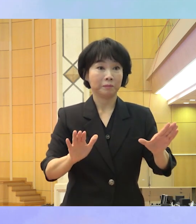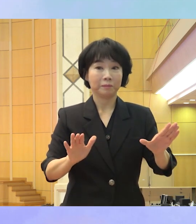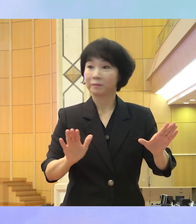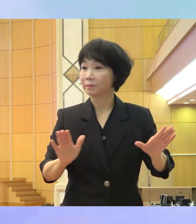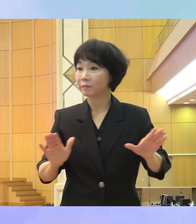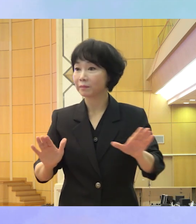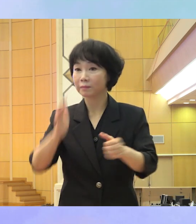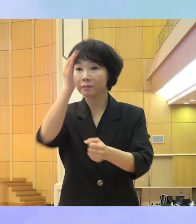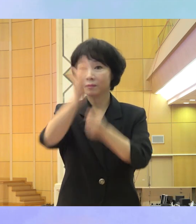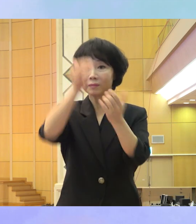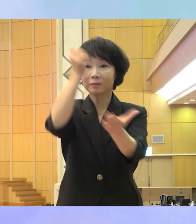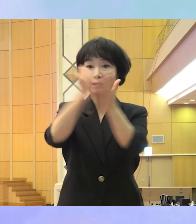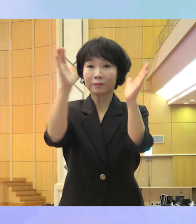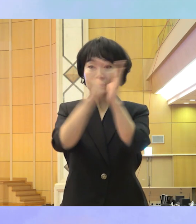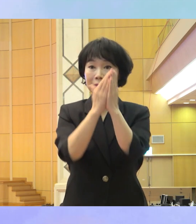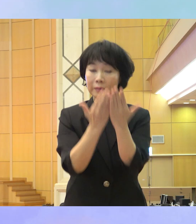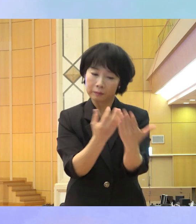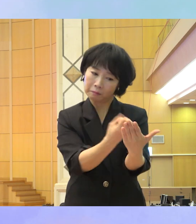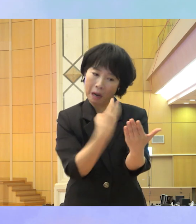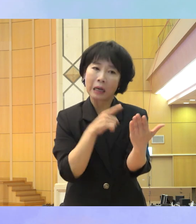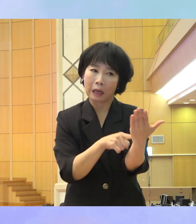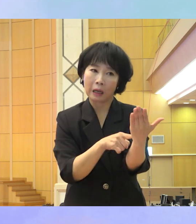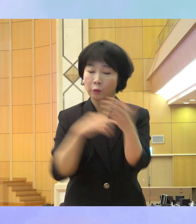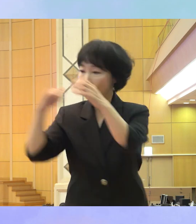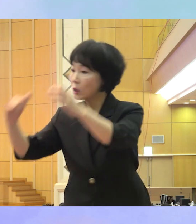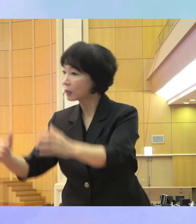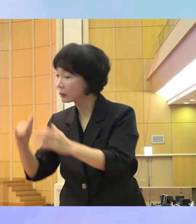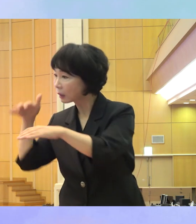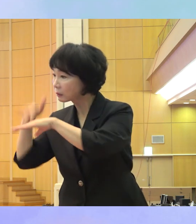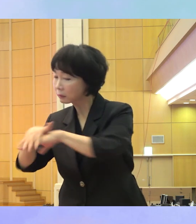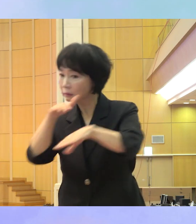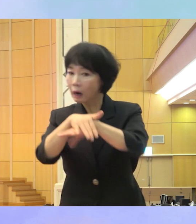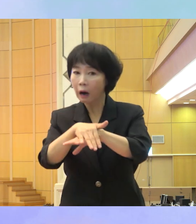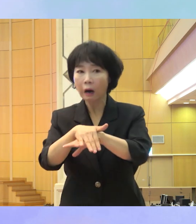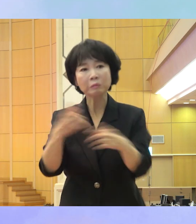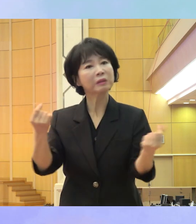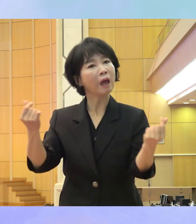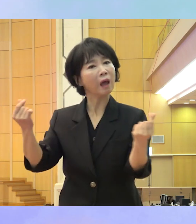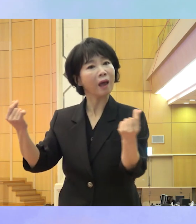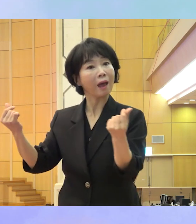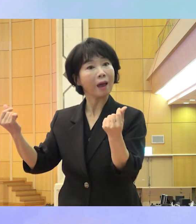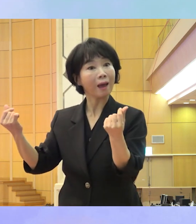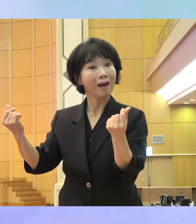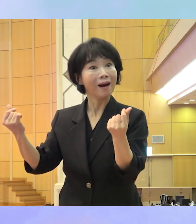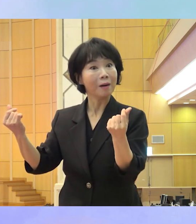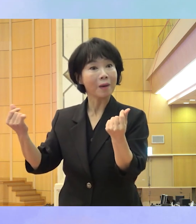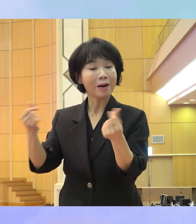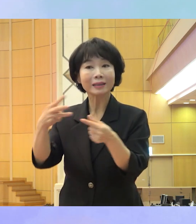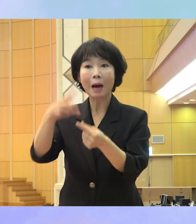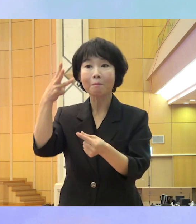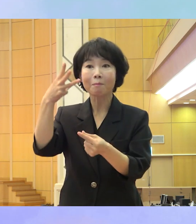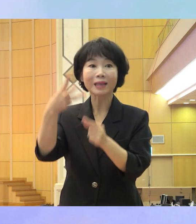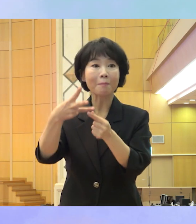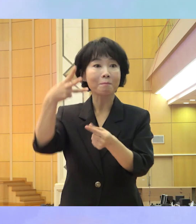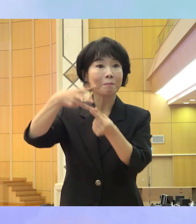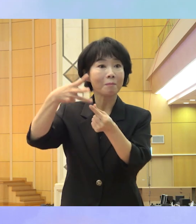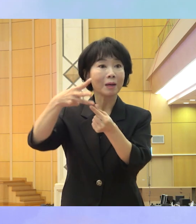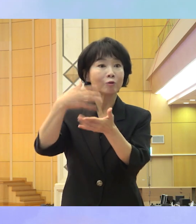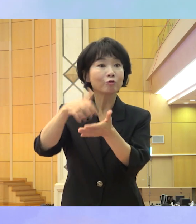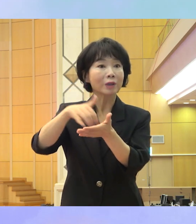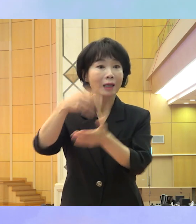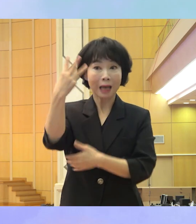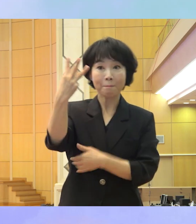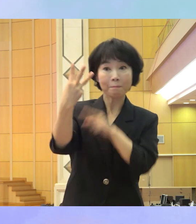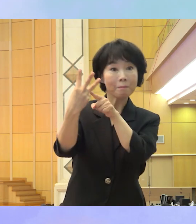성경 말씀에도 그렇고 세상적으로도 이 3자라고 하는 숫자는